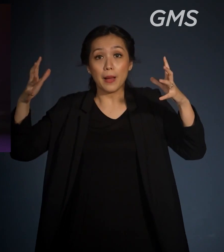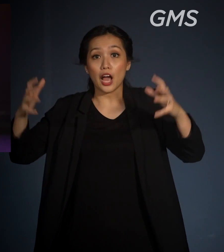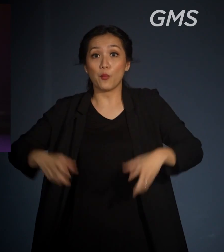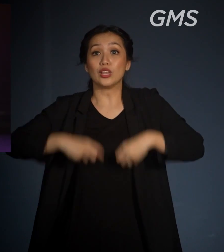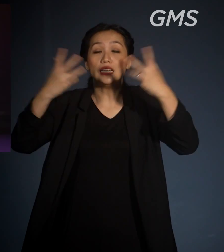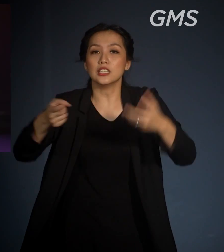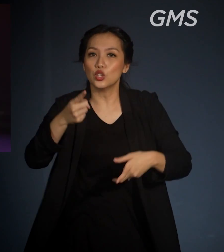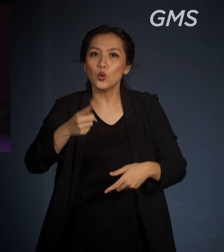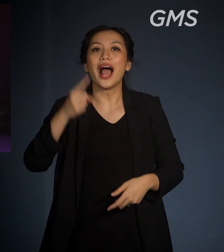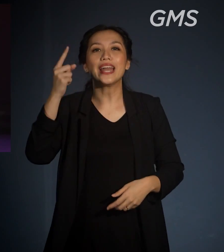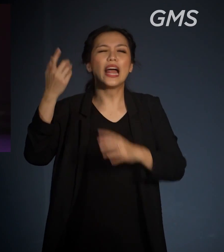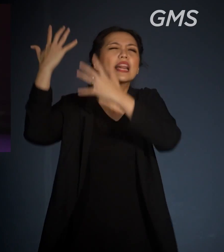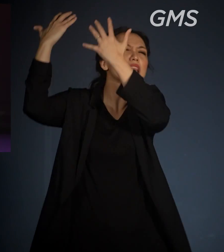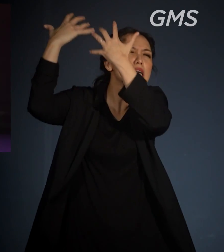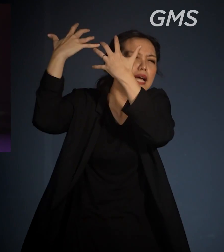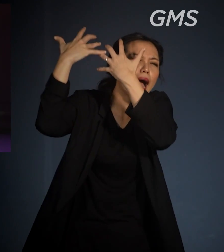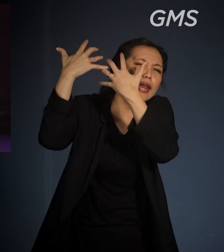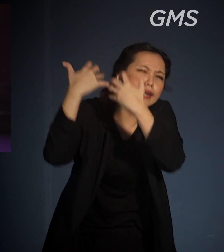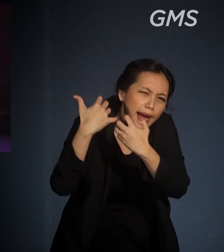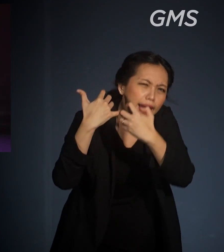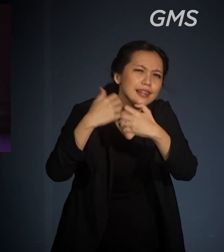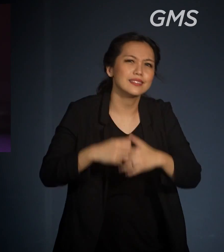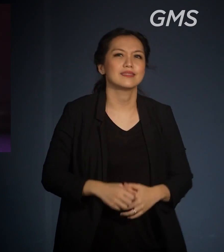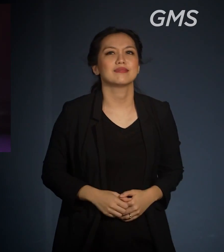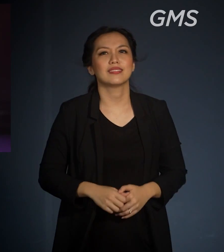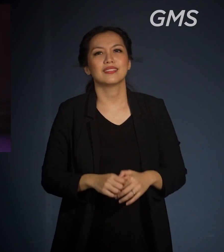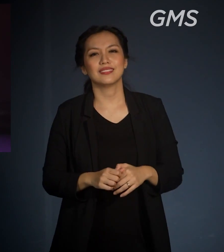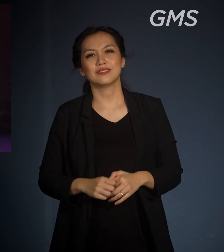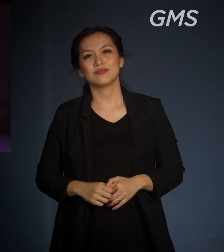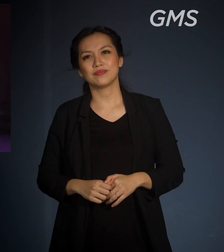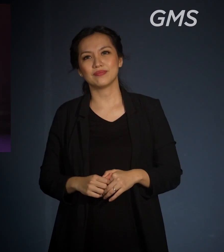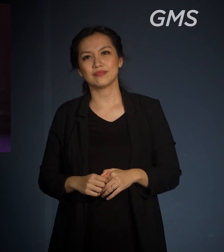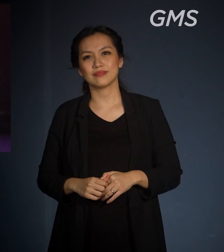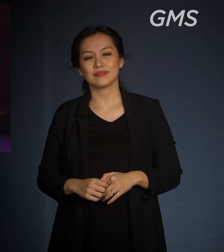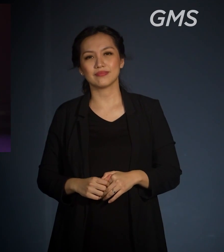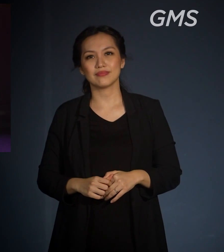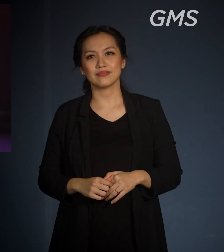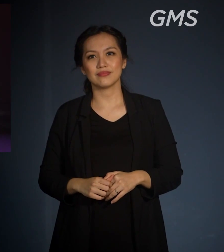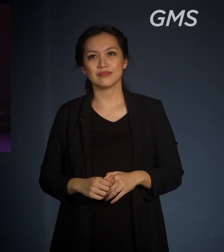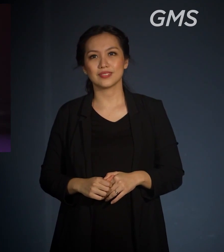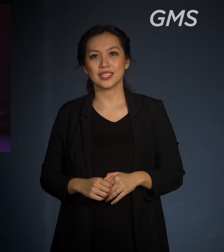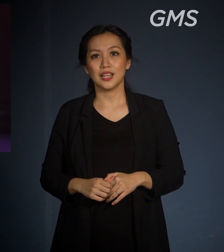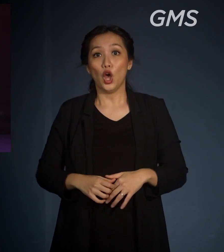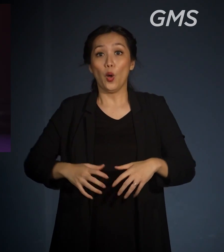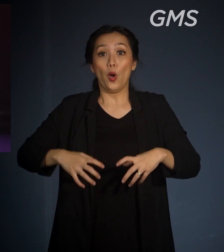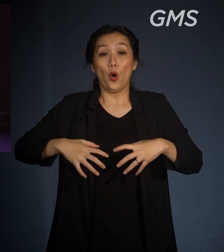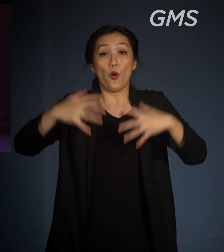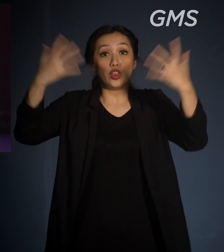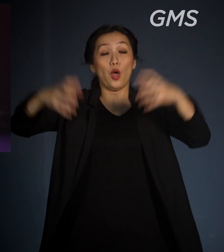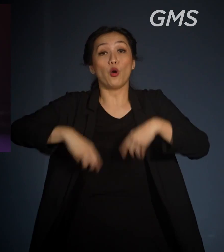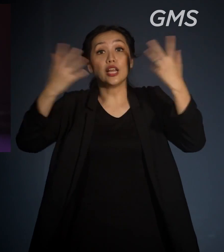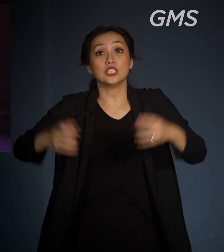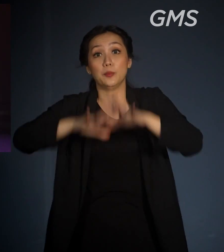memang. Itu mendatangkan pressure, level pressure atau level tekanan itu akan meningkat. Kalau Anda